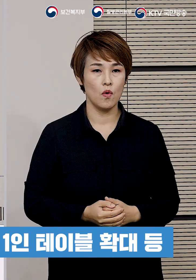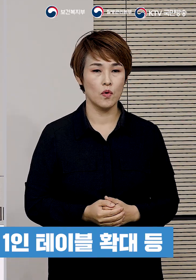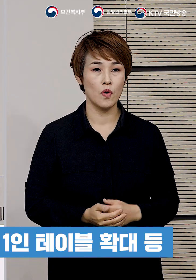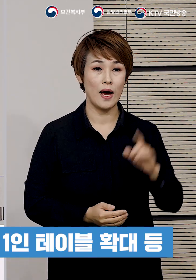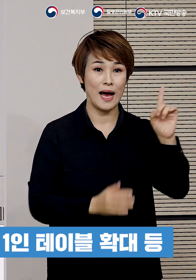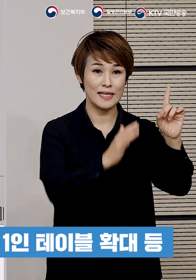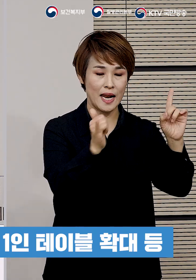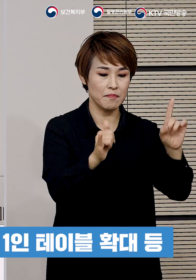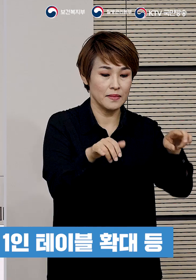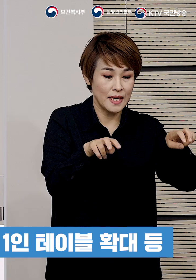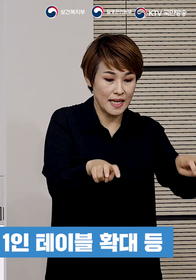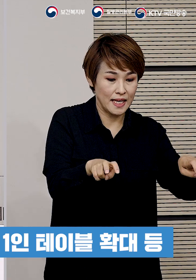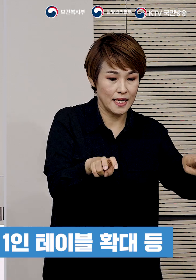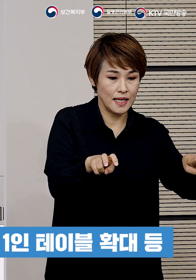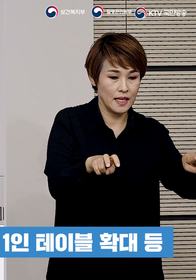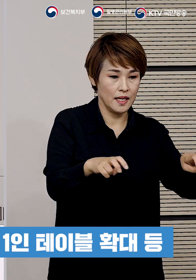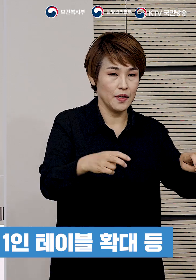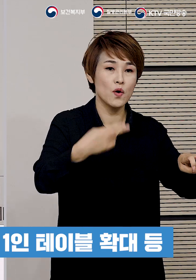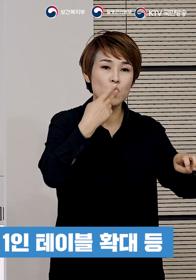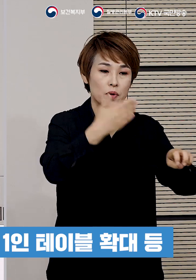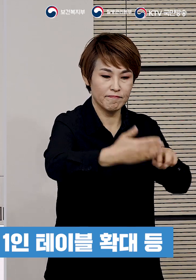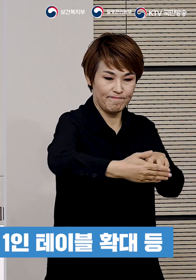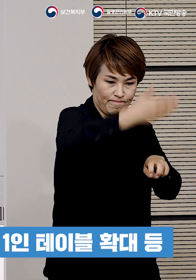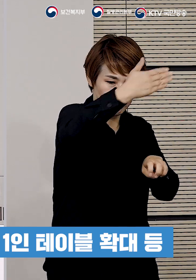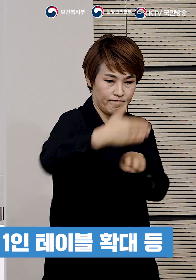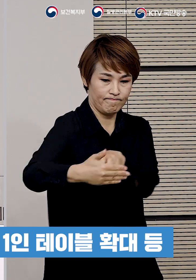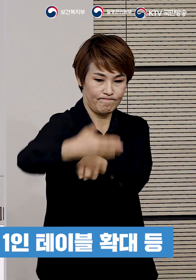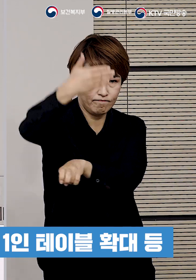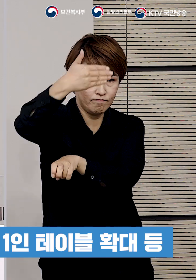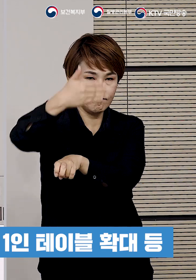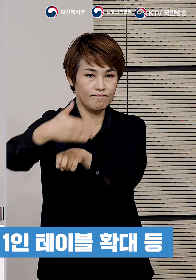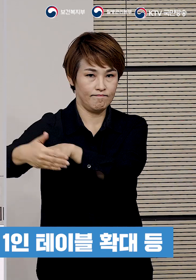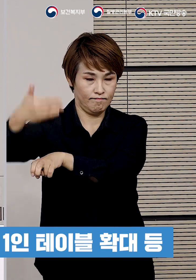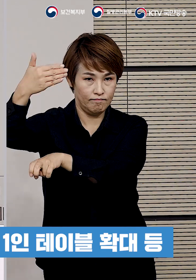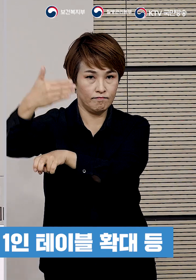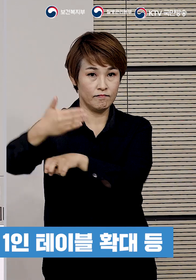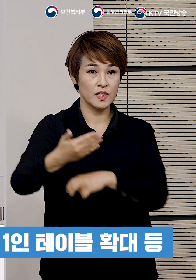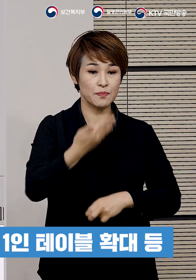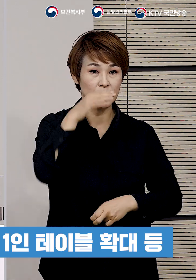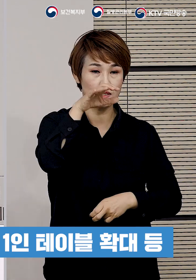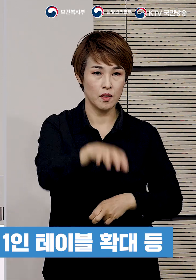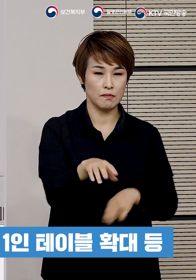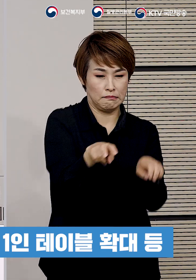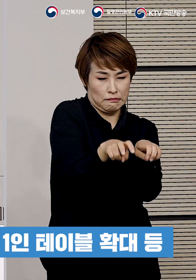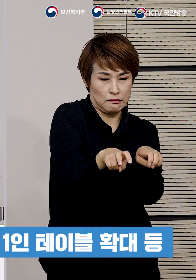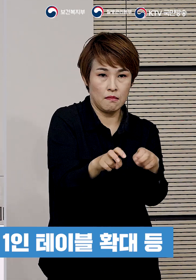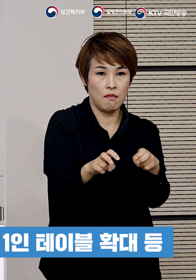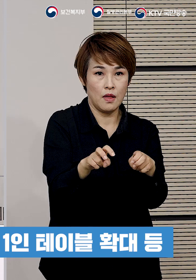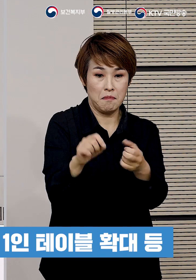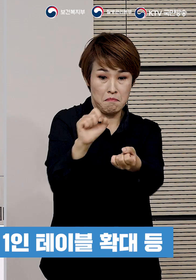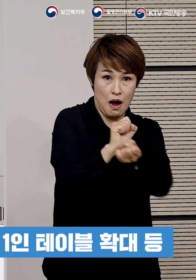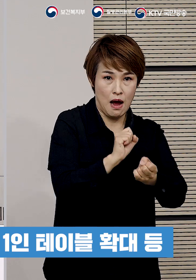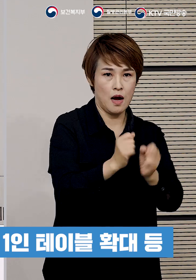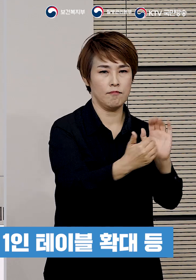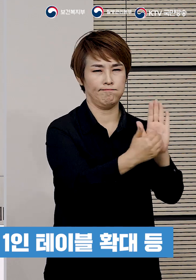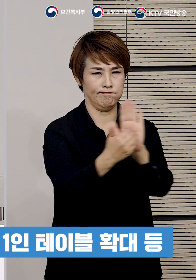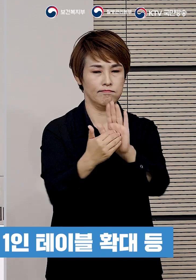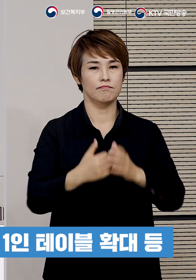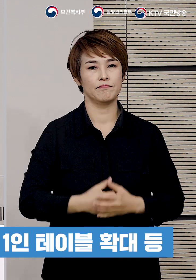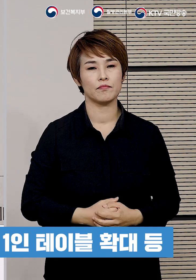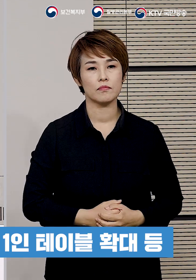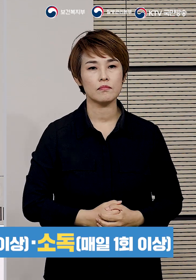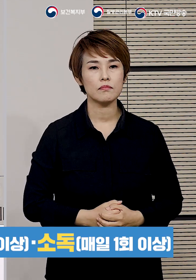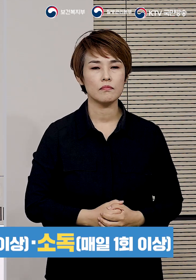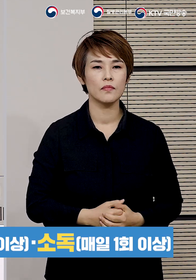칸막이 설치나 1인 테이블의 설치 확대를 유도해서 음식점에서의 밀접한 접촉 발생을